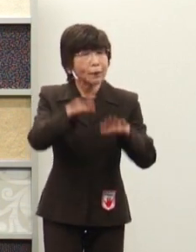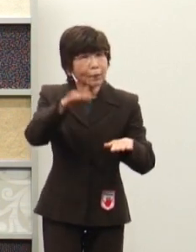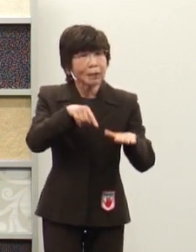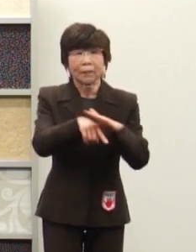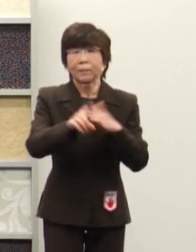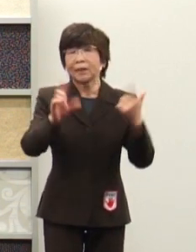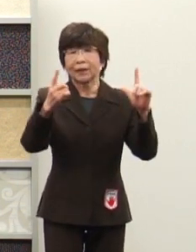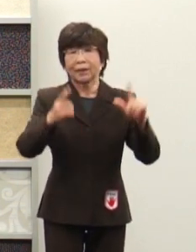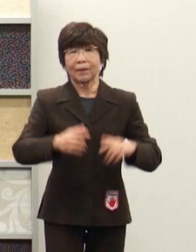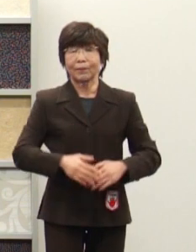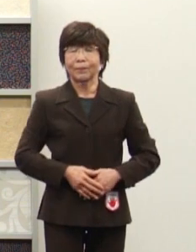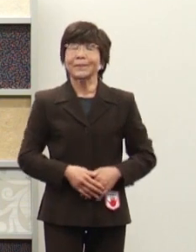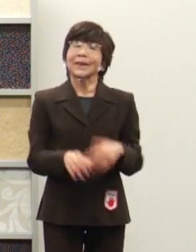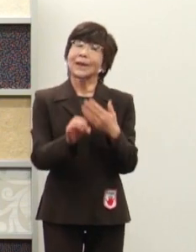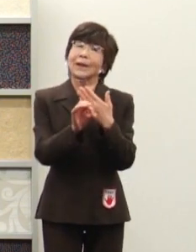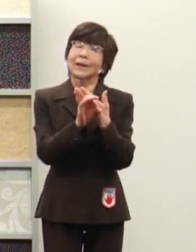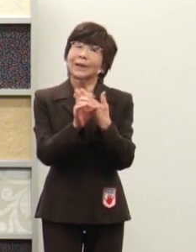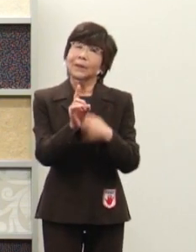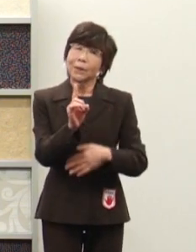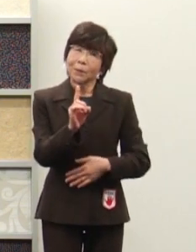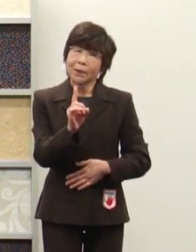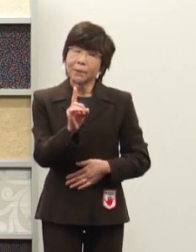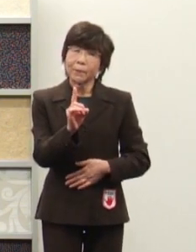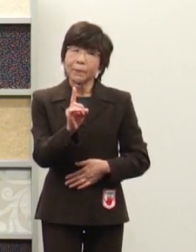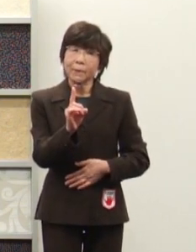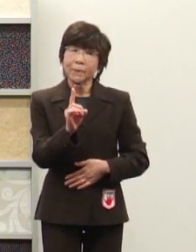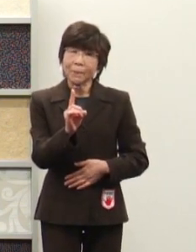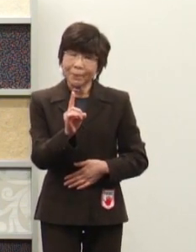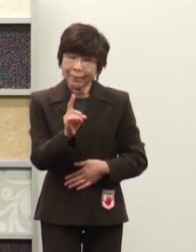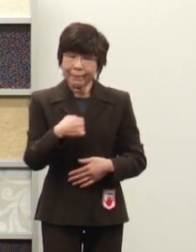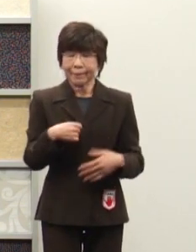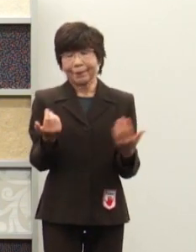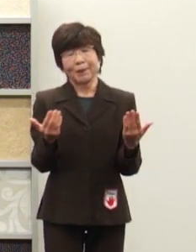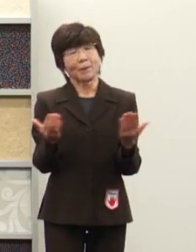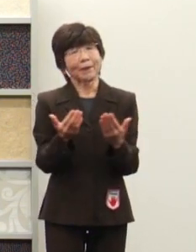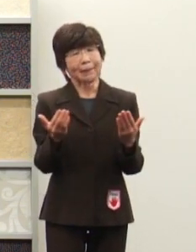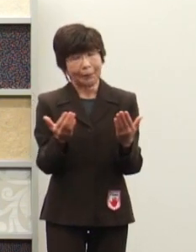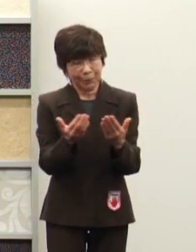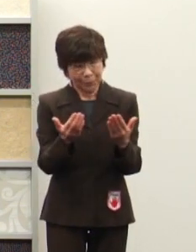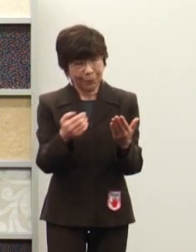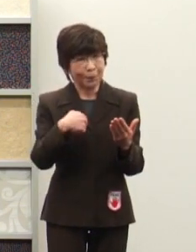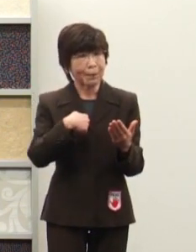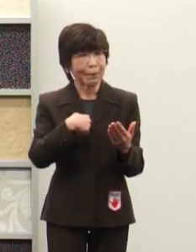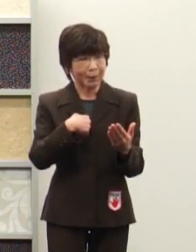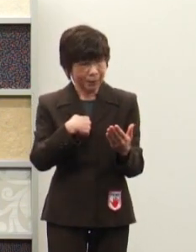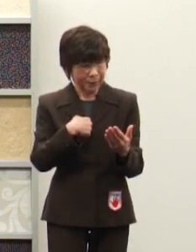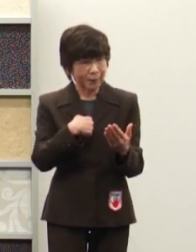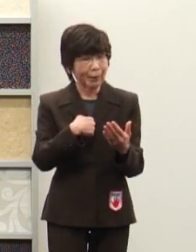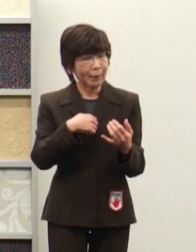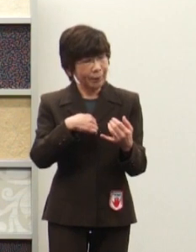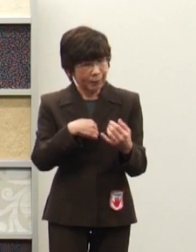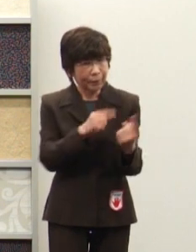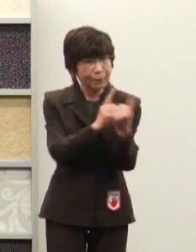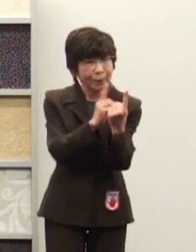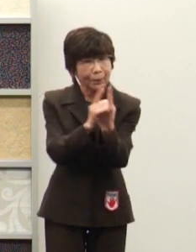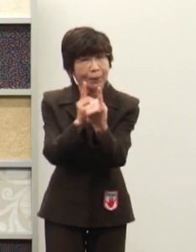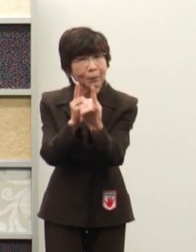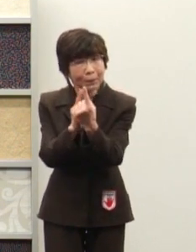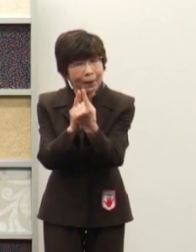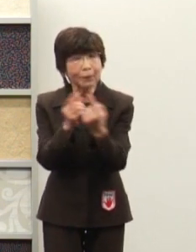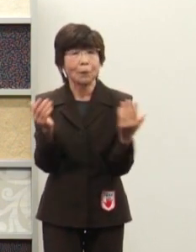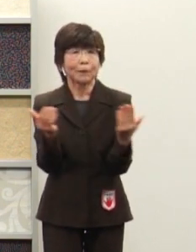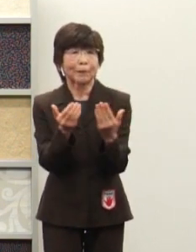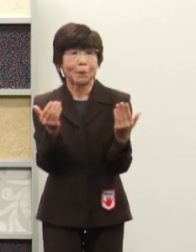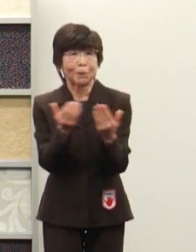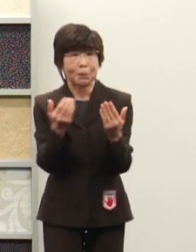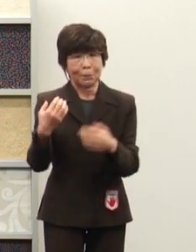ばその何ていうんですか、その仕事柄何柄こう人です多くの人とですねこう接するようなポ